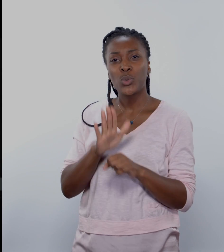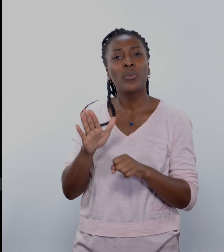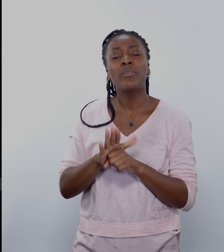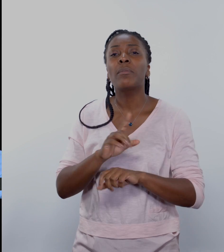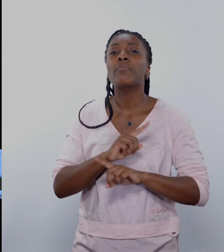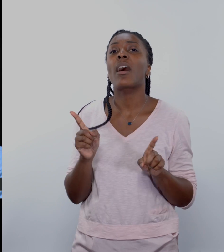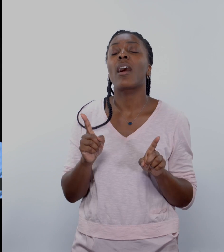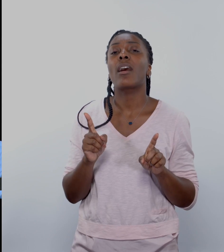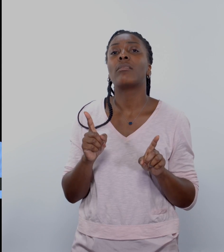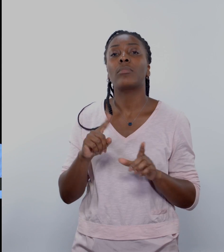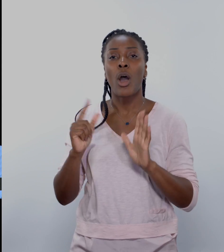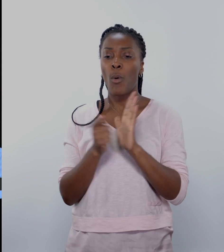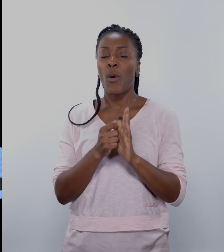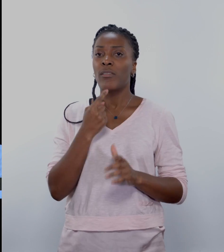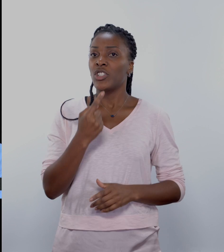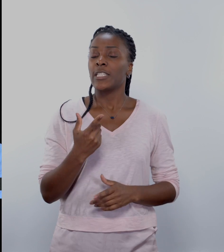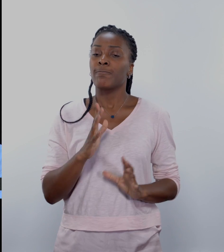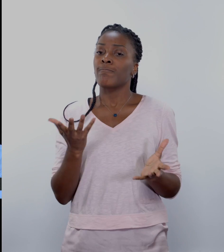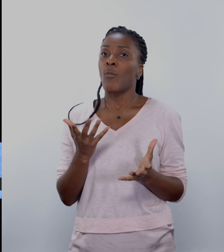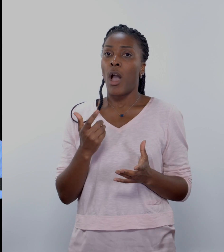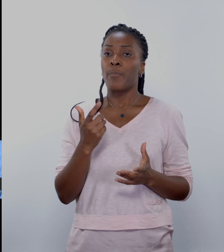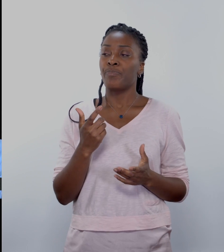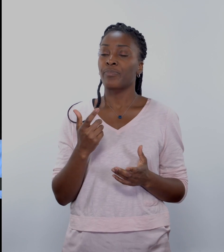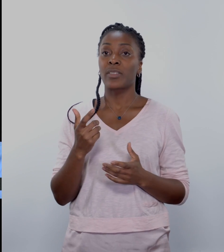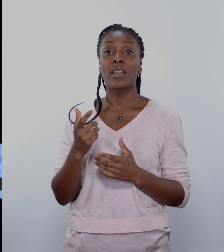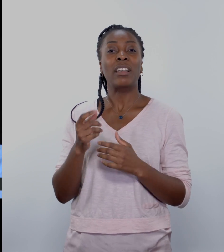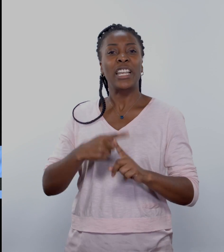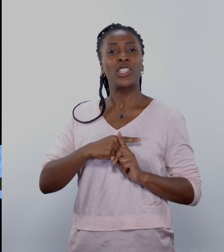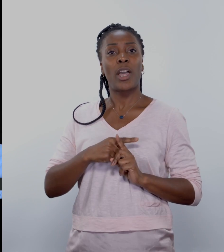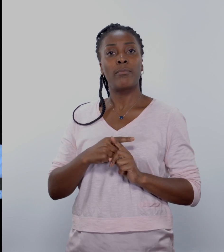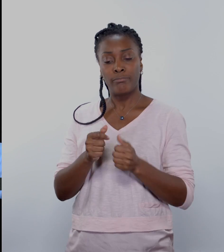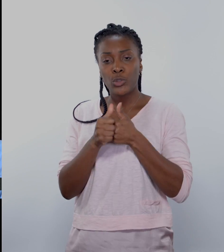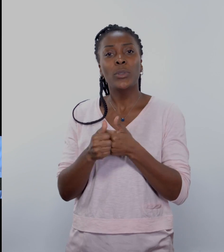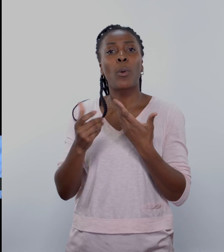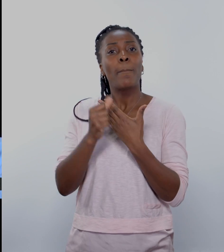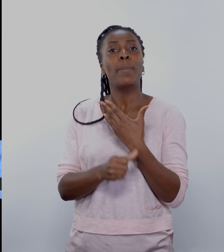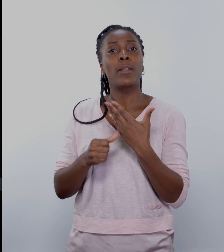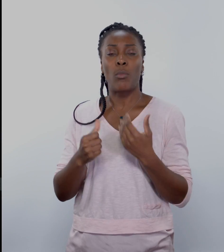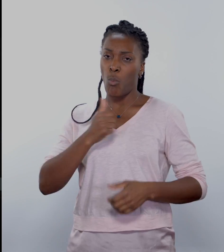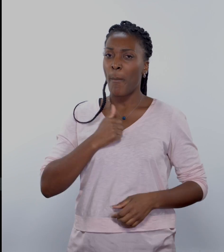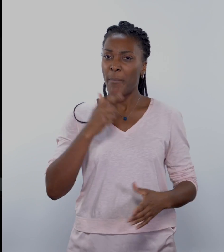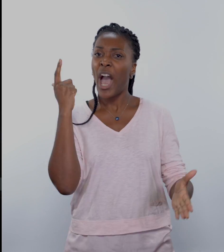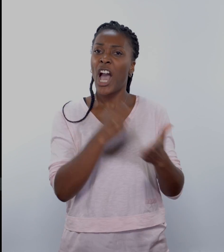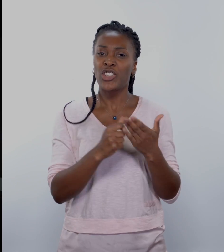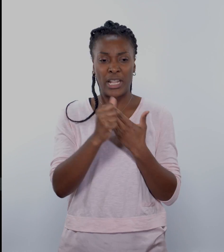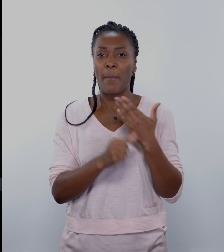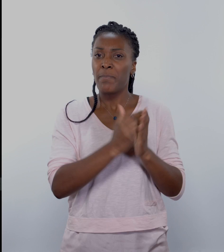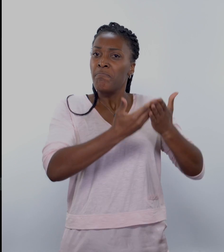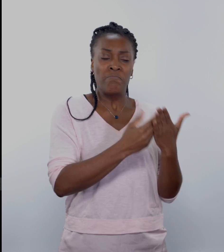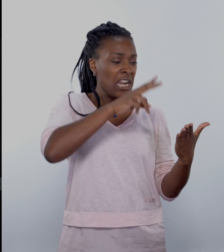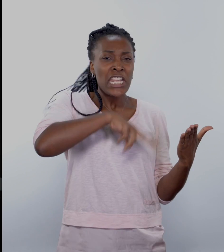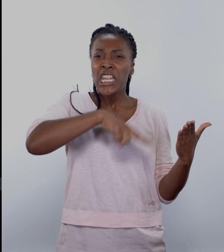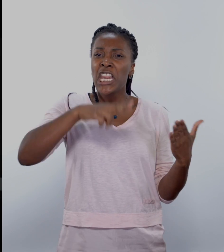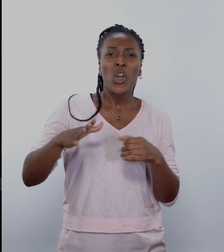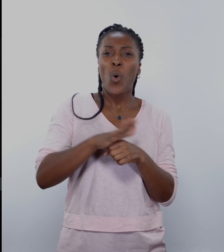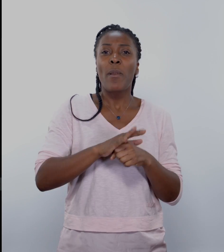loin. Et au bout d'un moment, je me suis dit, je vais prendre la Bible, puisque les chrétiens se fondaient sur la Bible, je vais prendre la Bible, je vais la lire en entier,